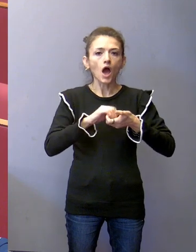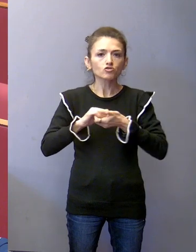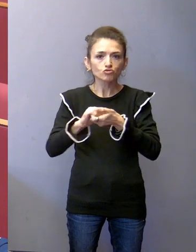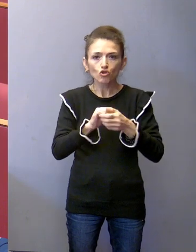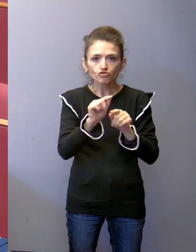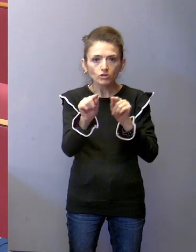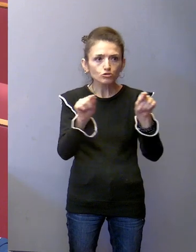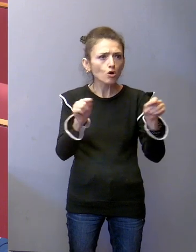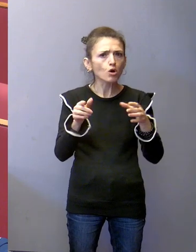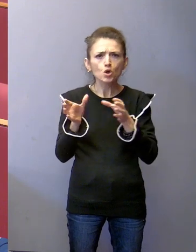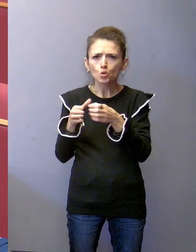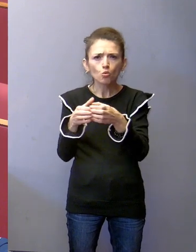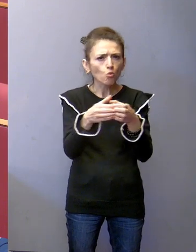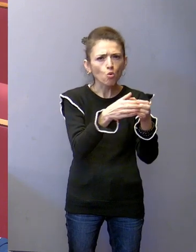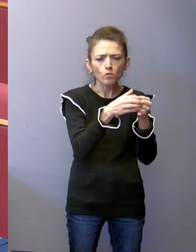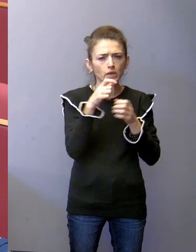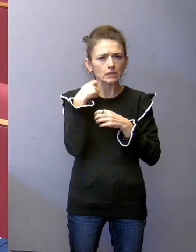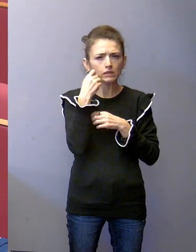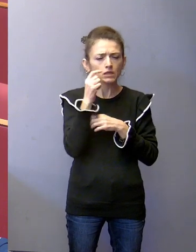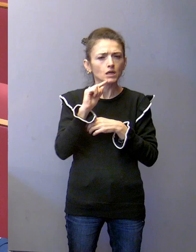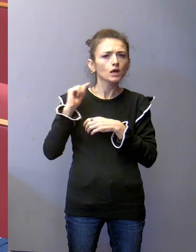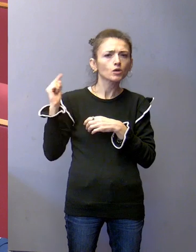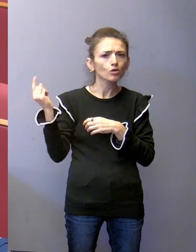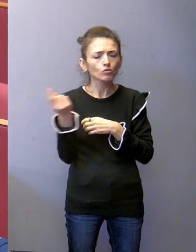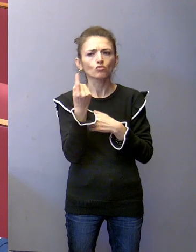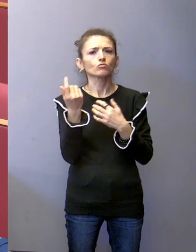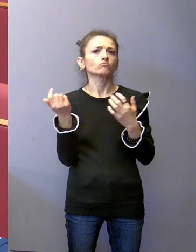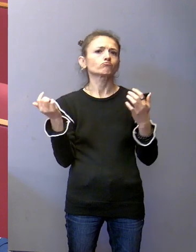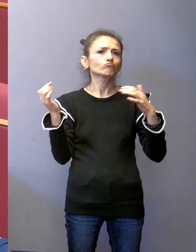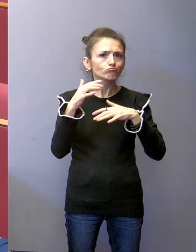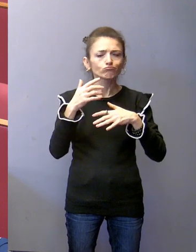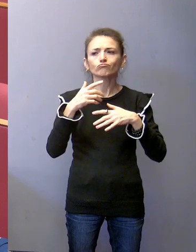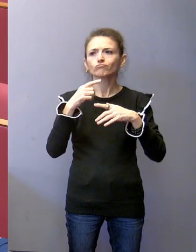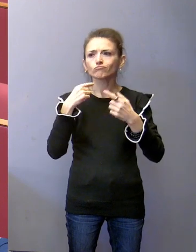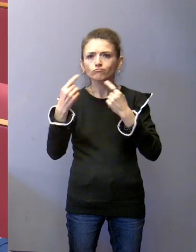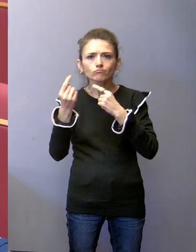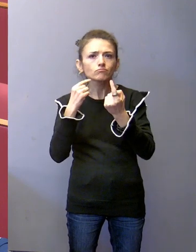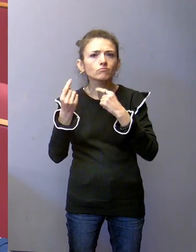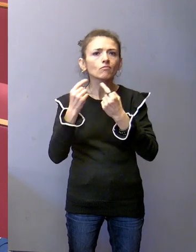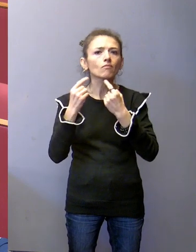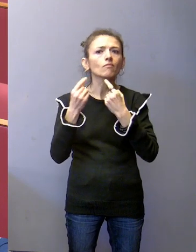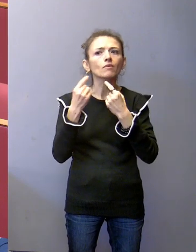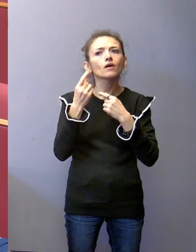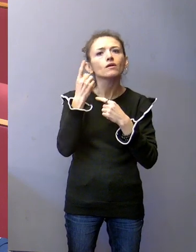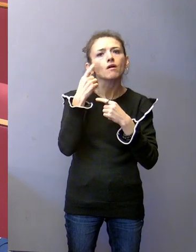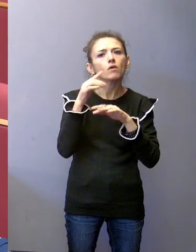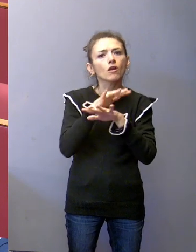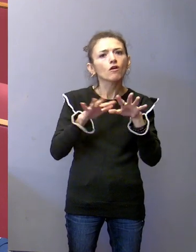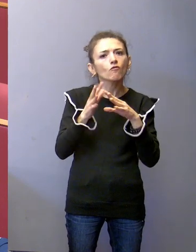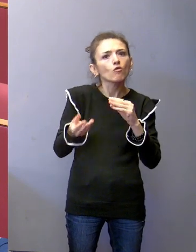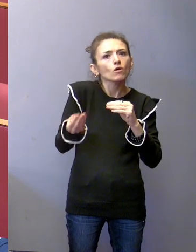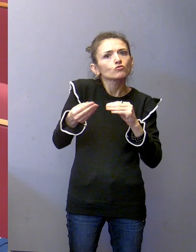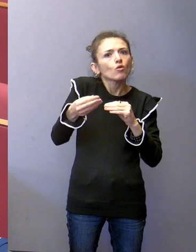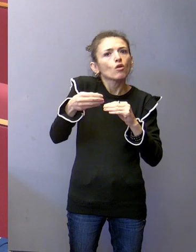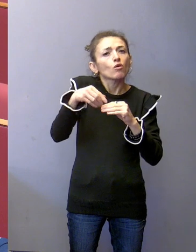interessati a Cornigliano per poterne sapere di più perché comunque in ogni caso come sappiamo lo